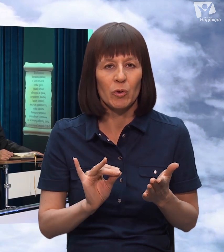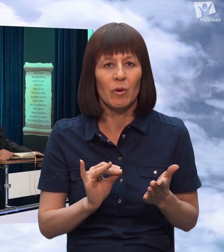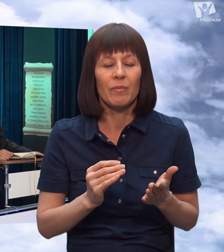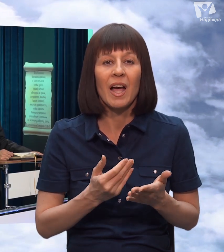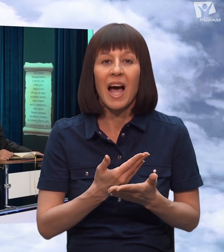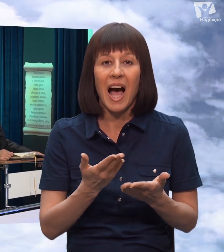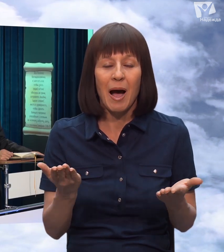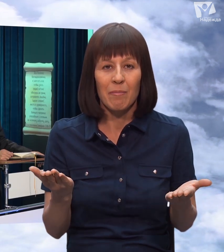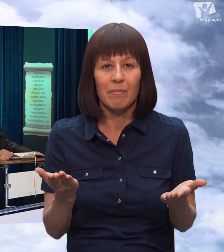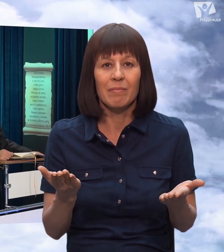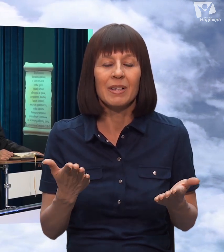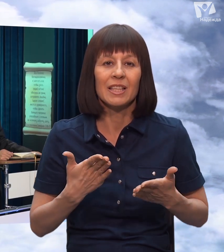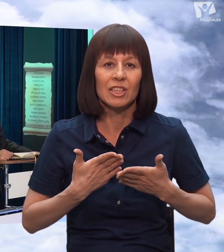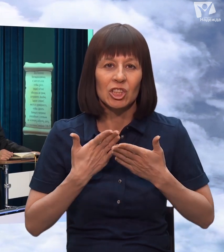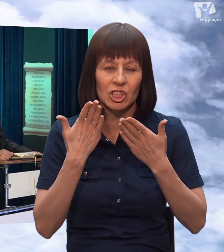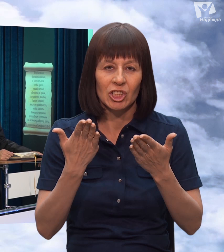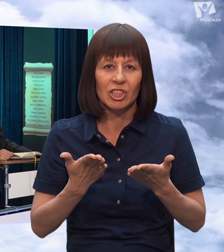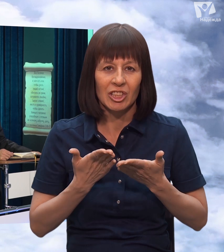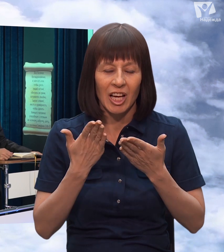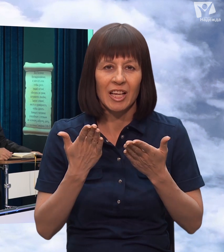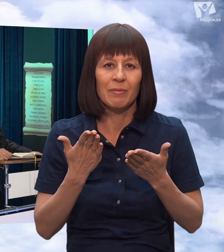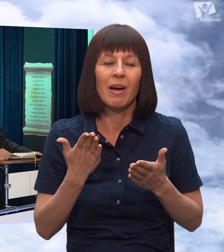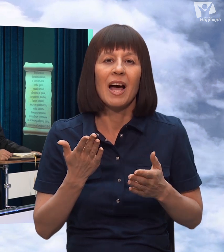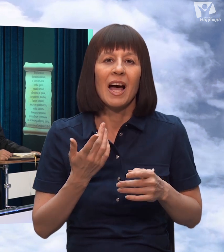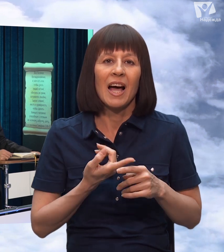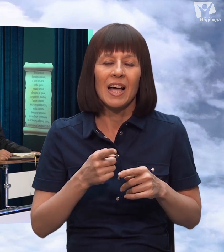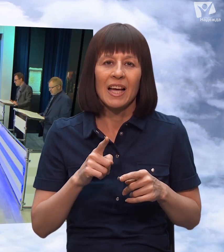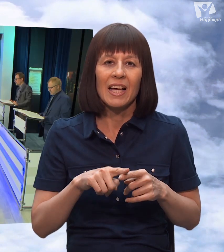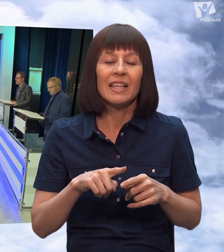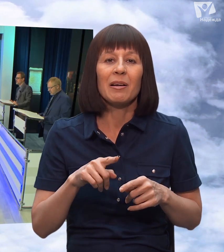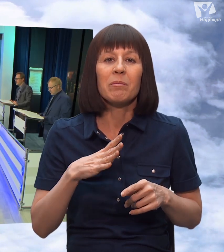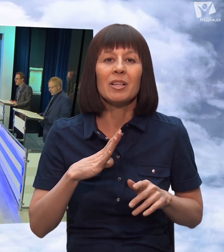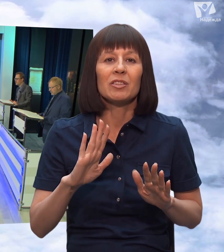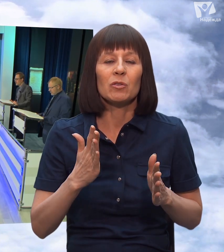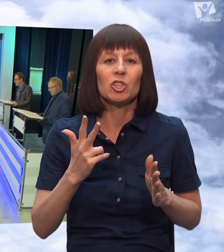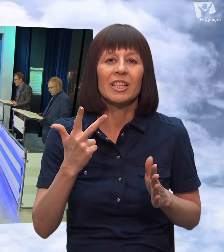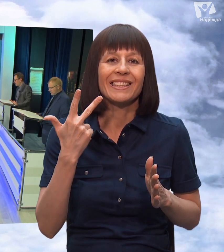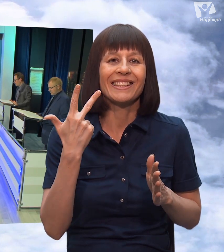историю читаем уже три с половиной тысячи лет спустя